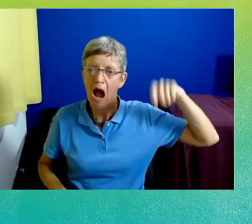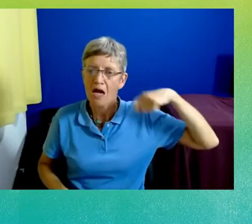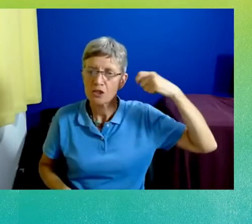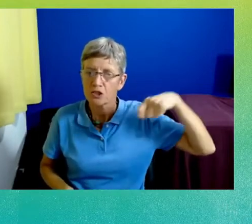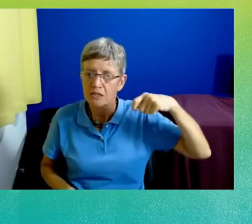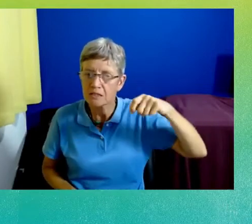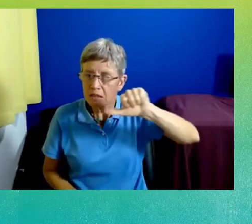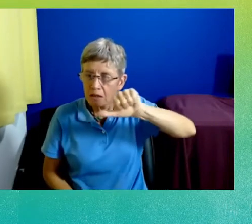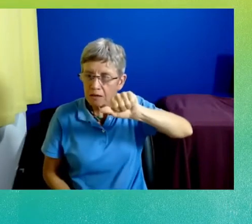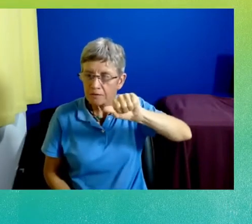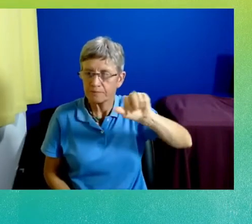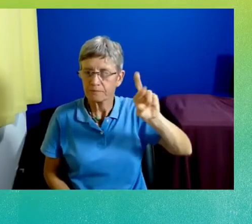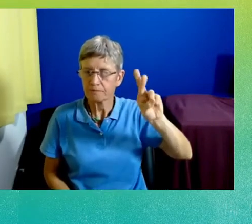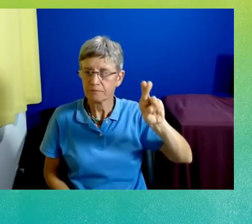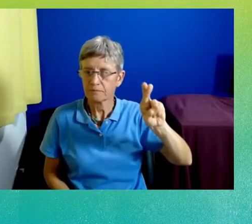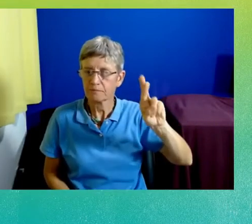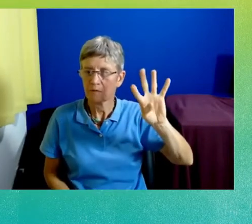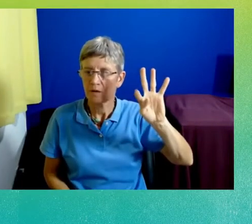pessoas surdas,